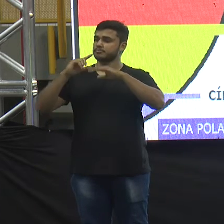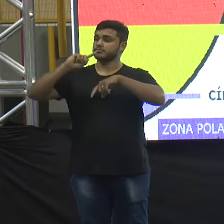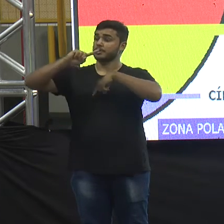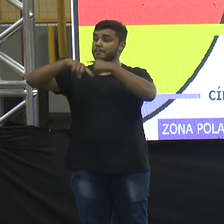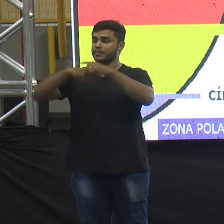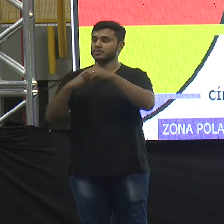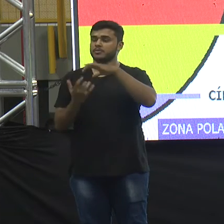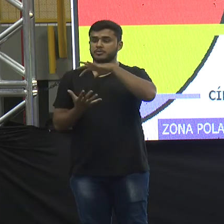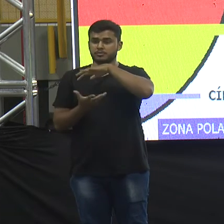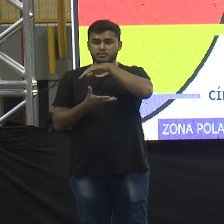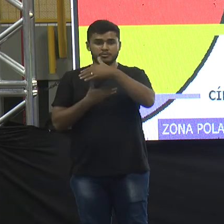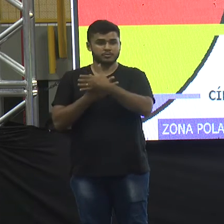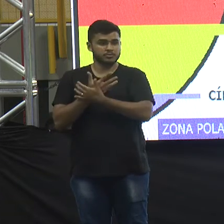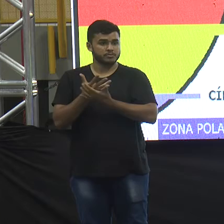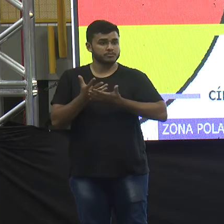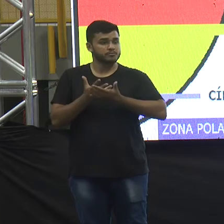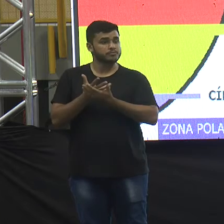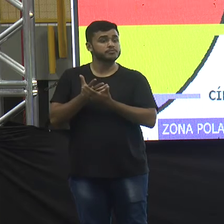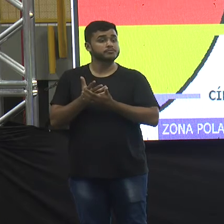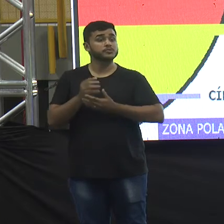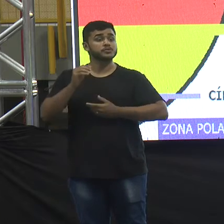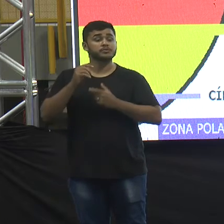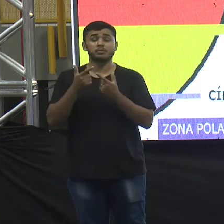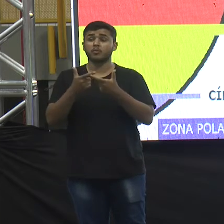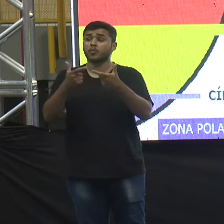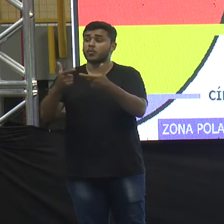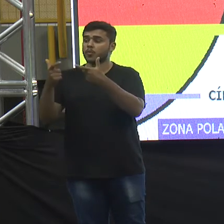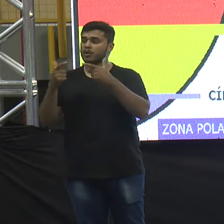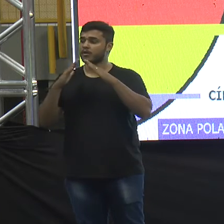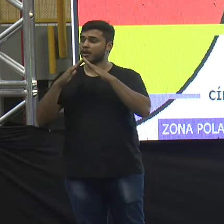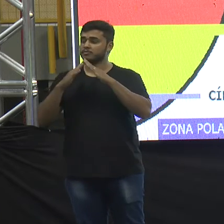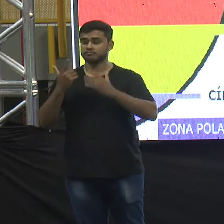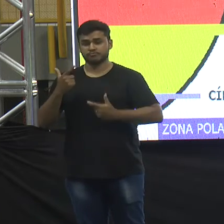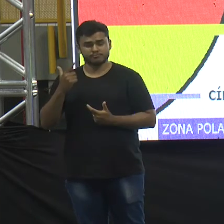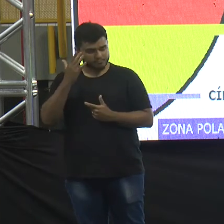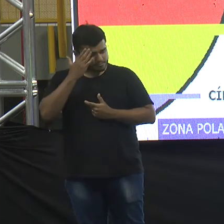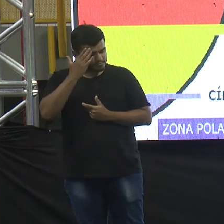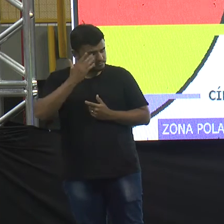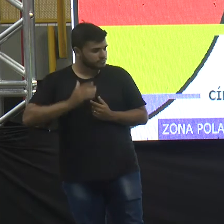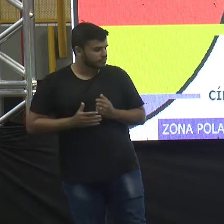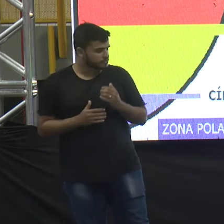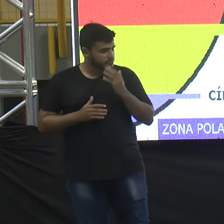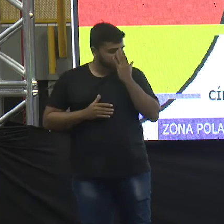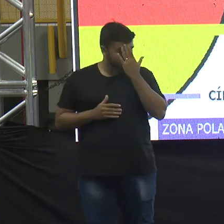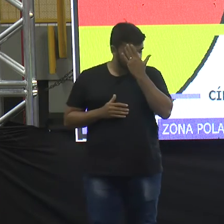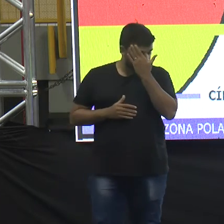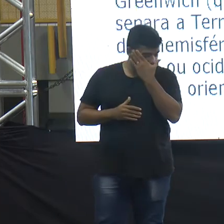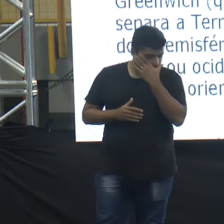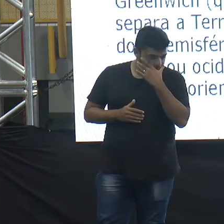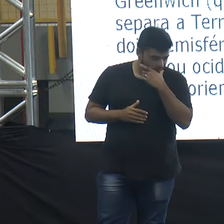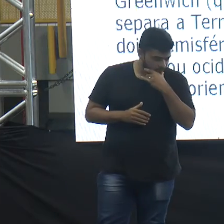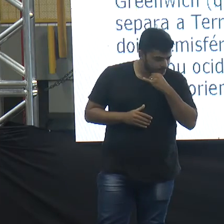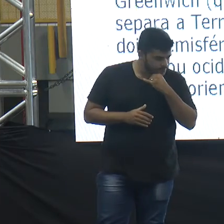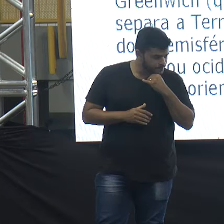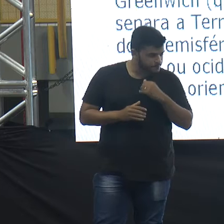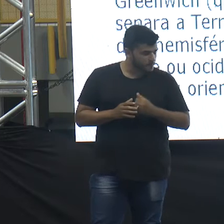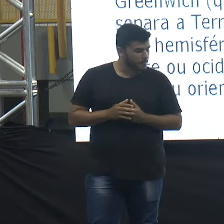a temperatura é muito mais baixa. Tá? Professor, vamos para frente? Bora.